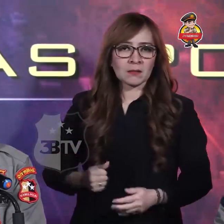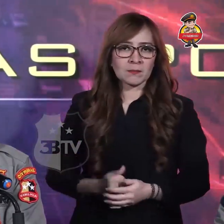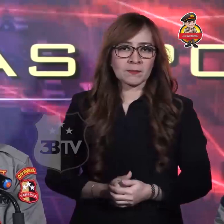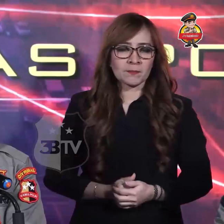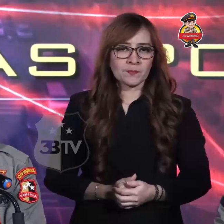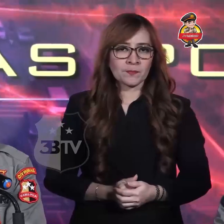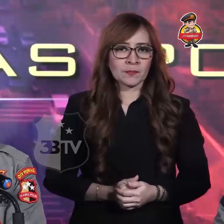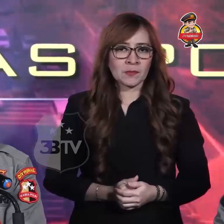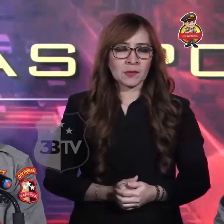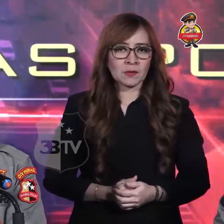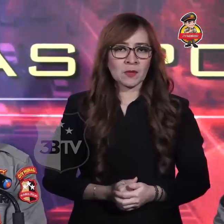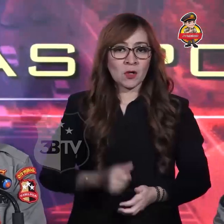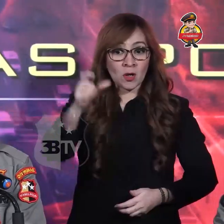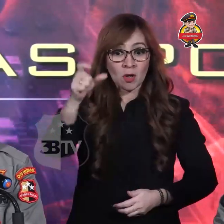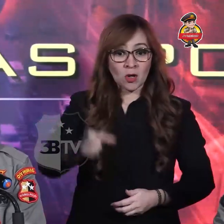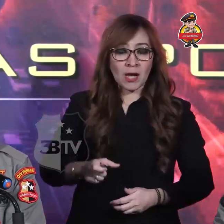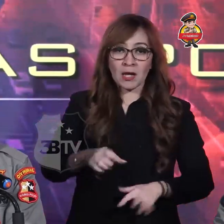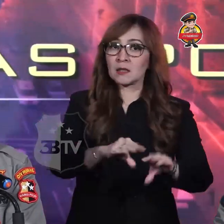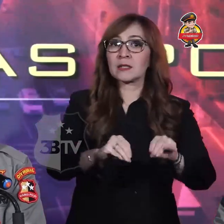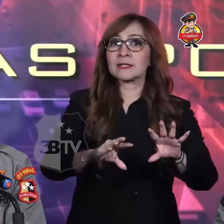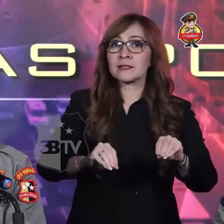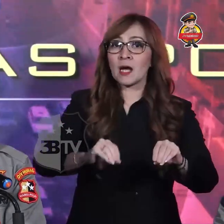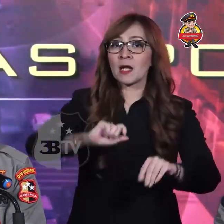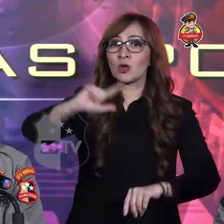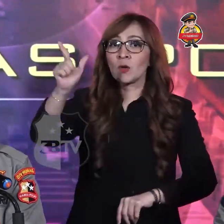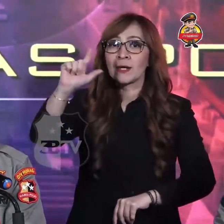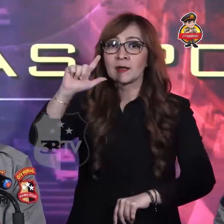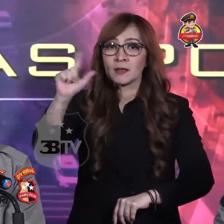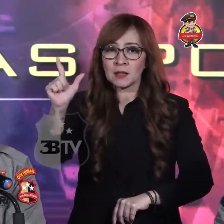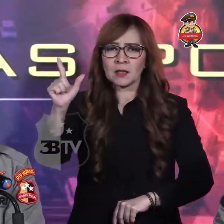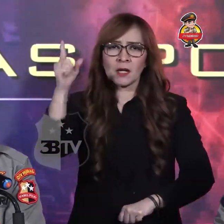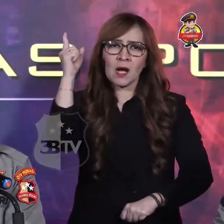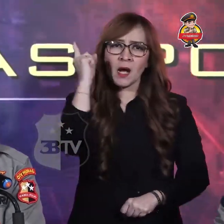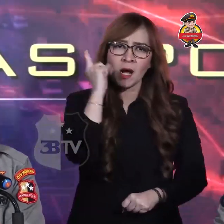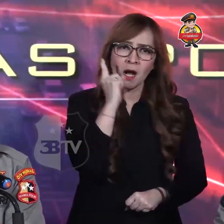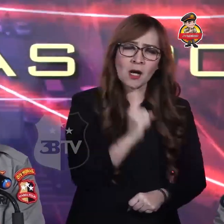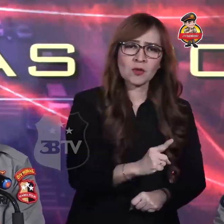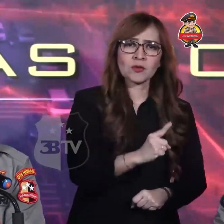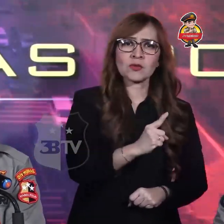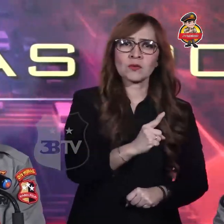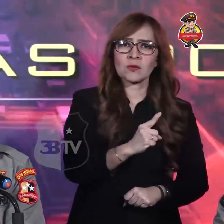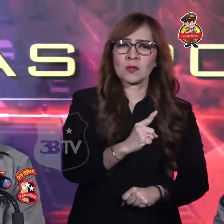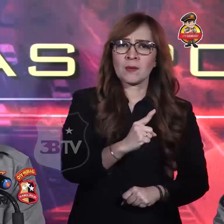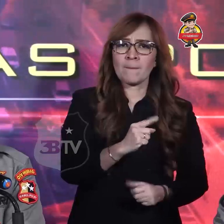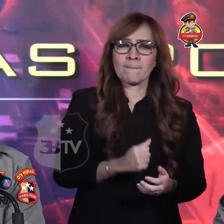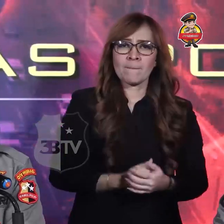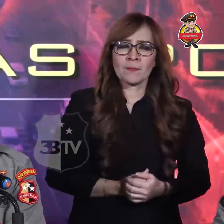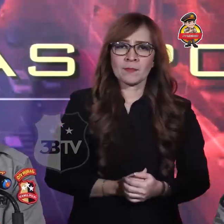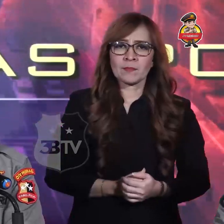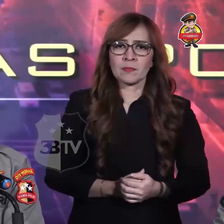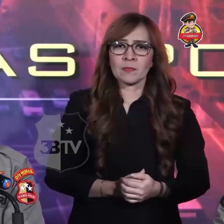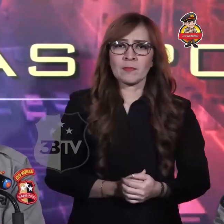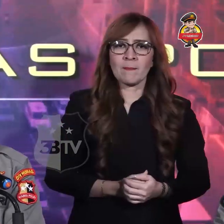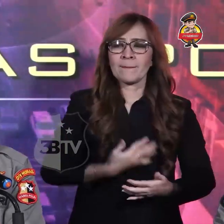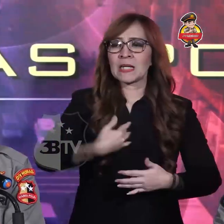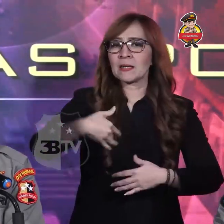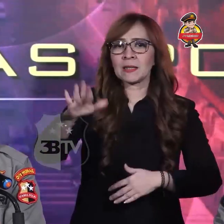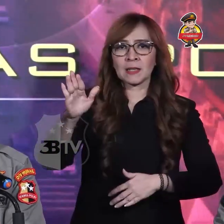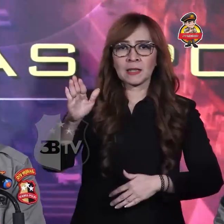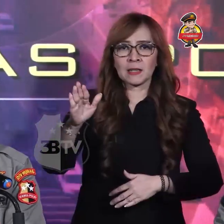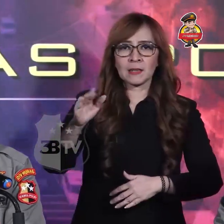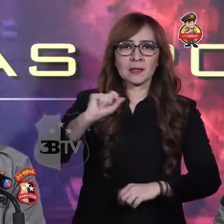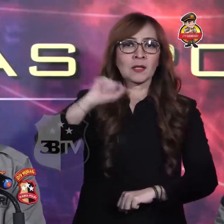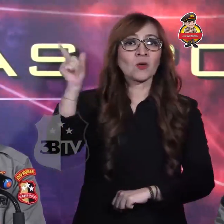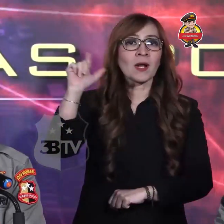PMI atau pekerja migran Indonesia yang dulu dibilang TKI itu harus meninggalkan keluarganya untuk bekerja di